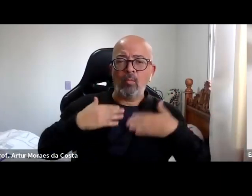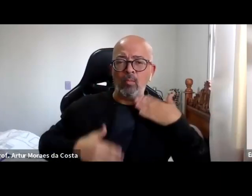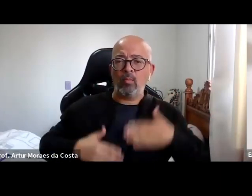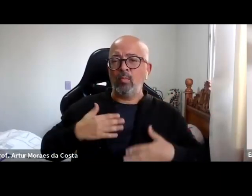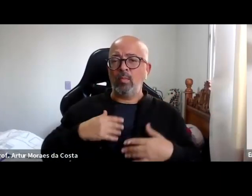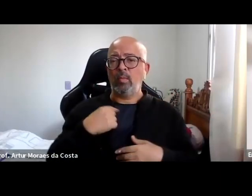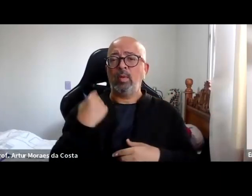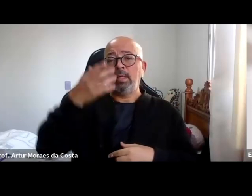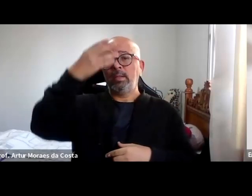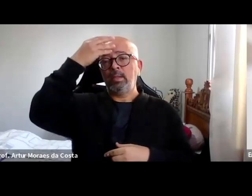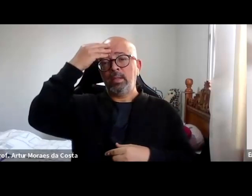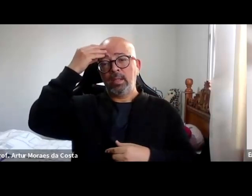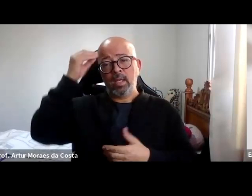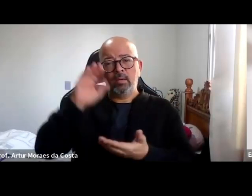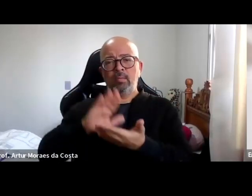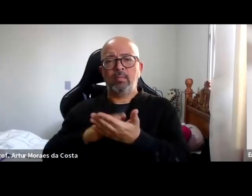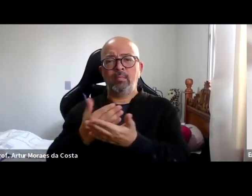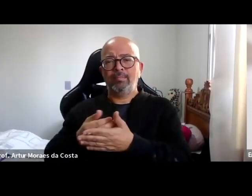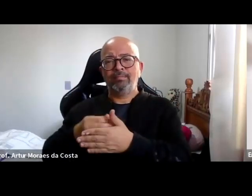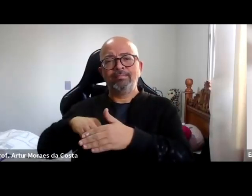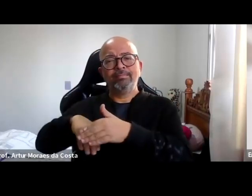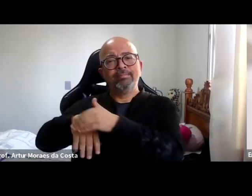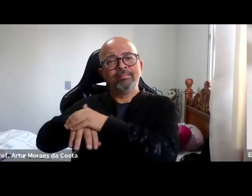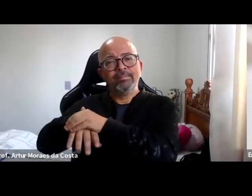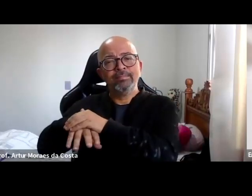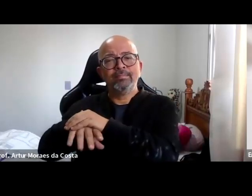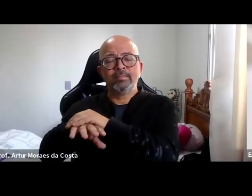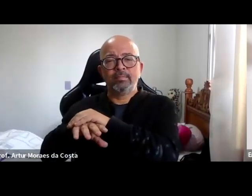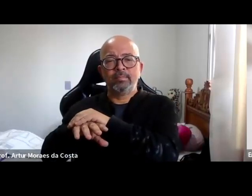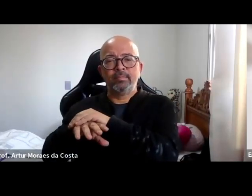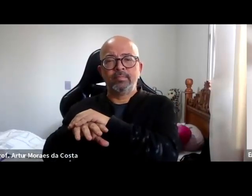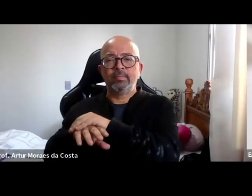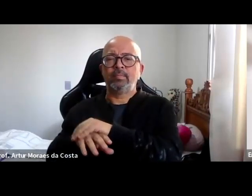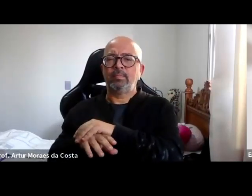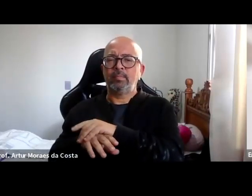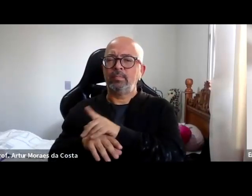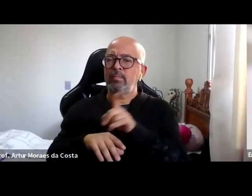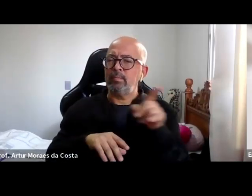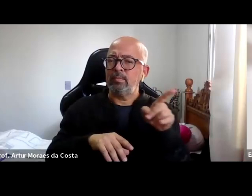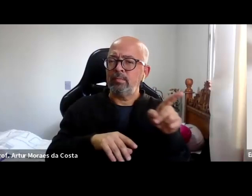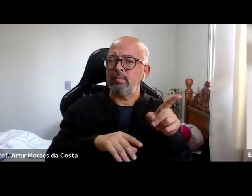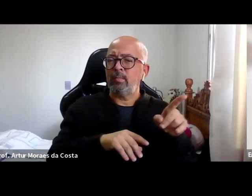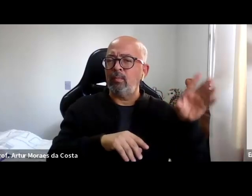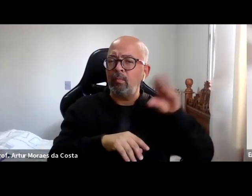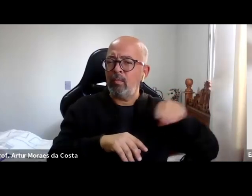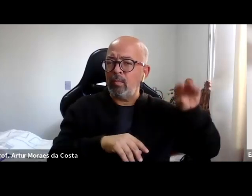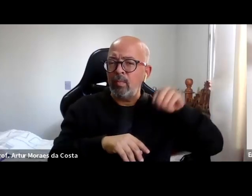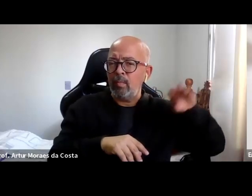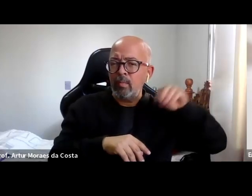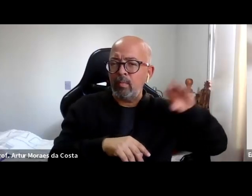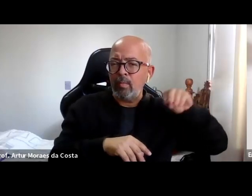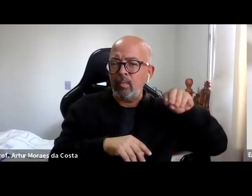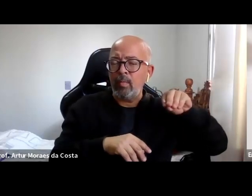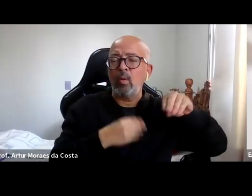produciendo en los demás miren otro tema importantísimo en el que muchos guías intérpretes fallamos